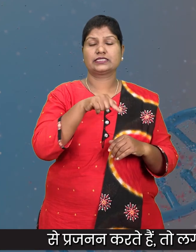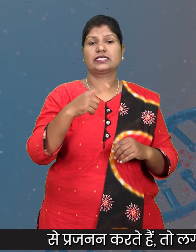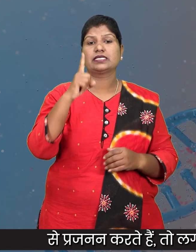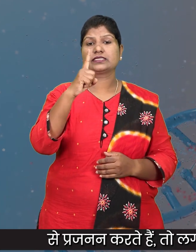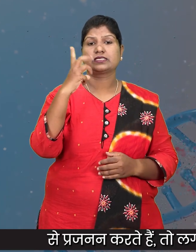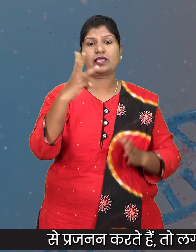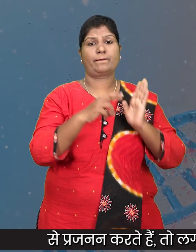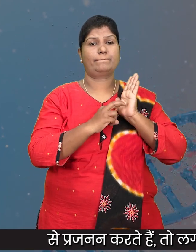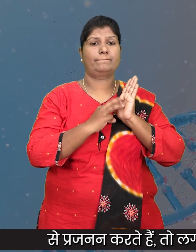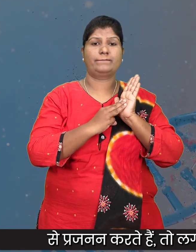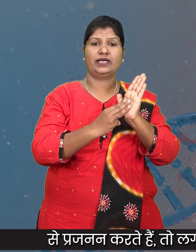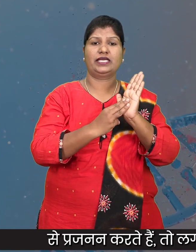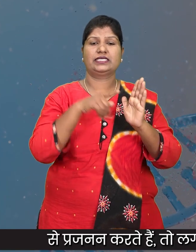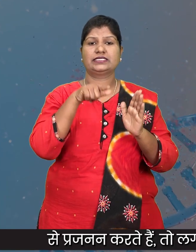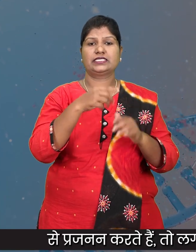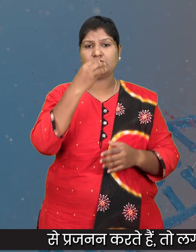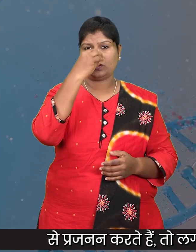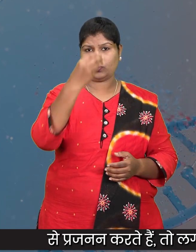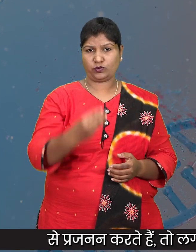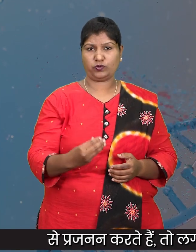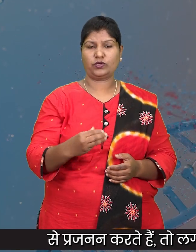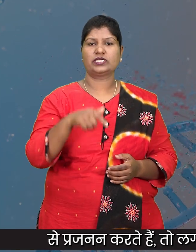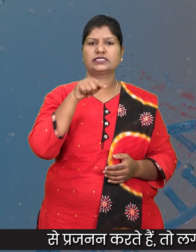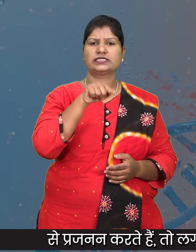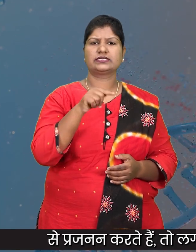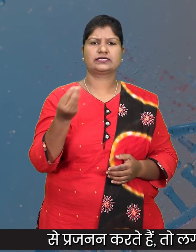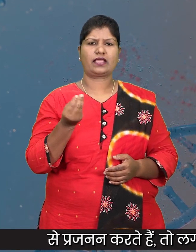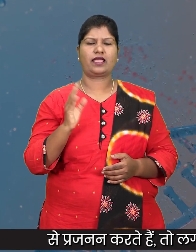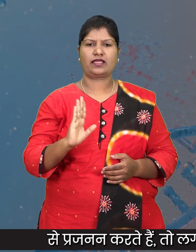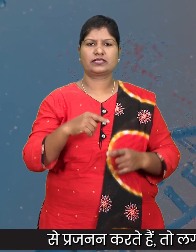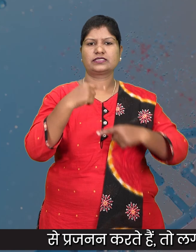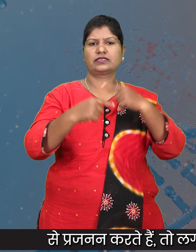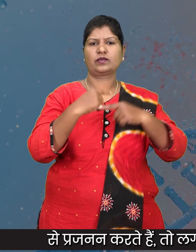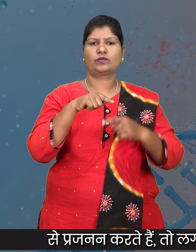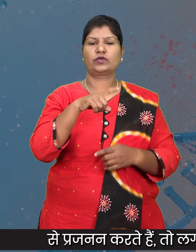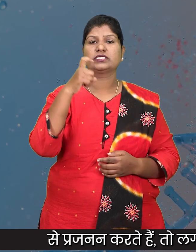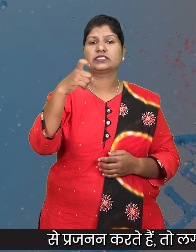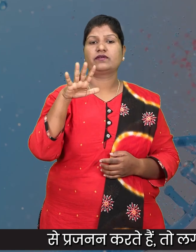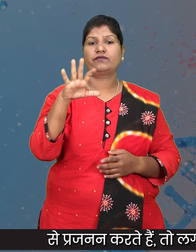में लगभग 19 मिलियन हाथी होंगे।